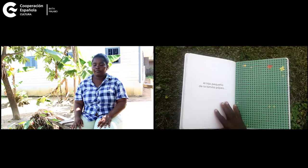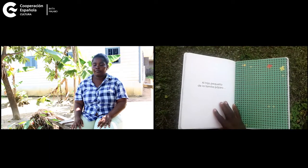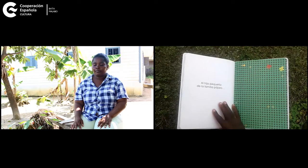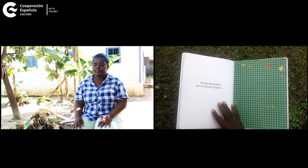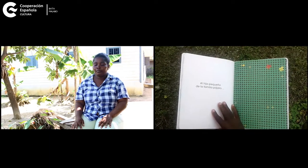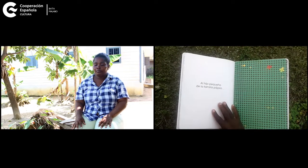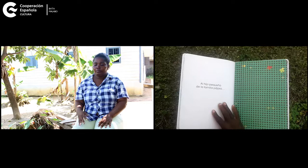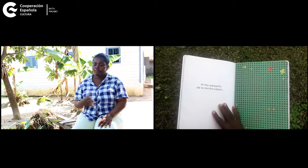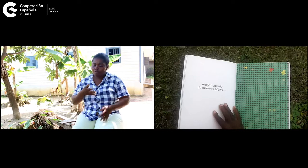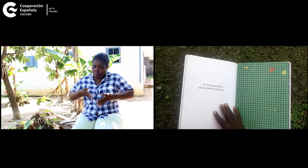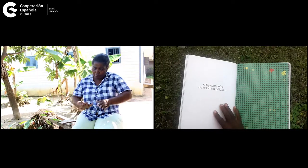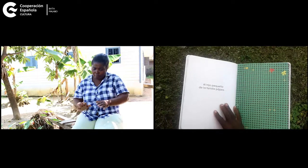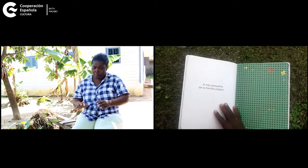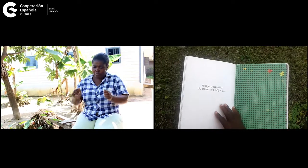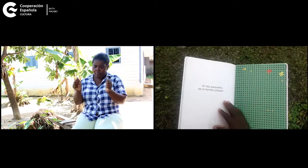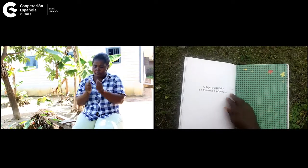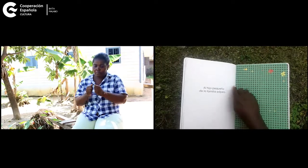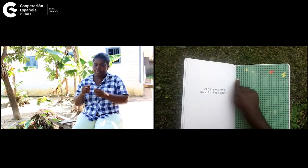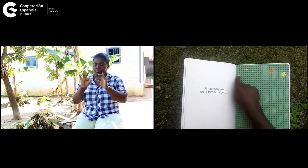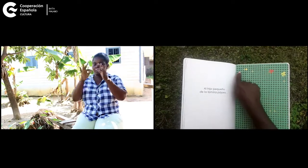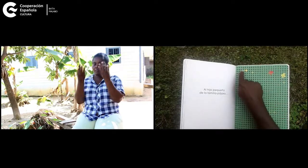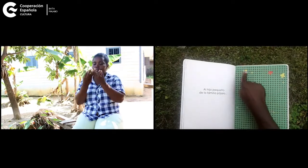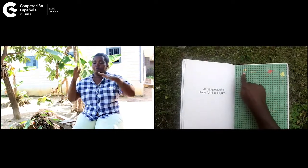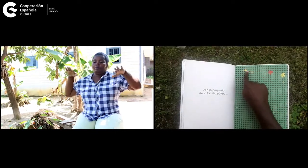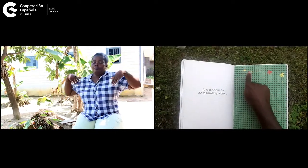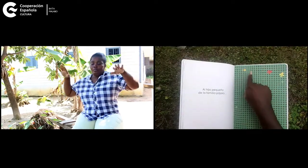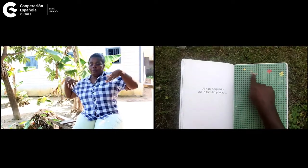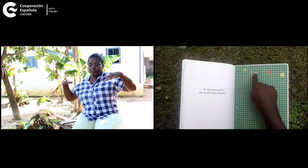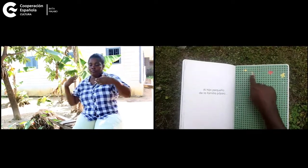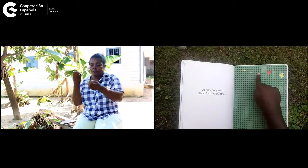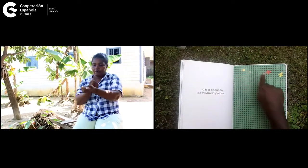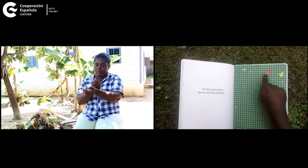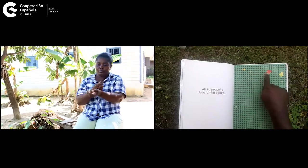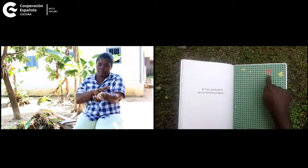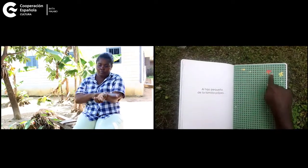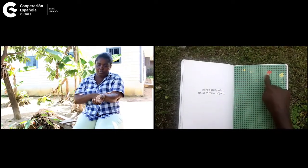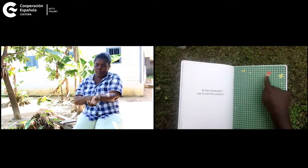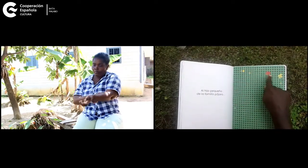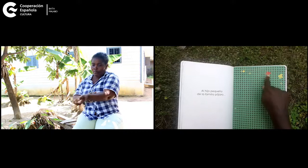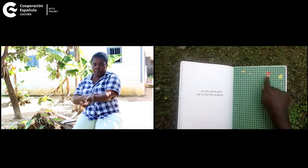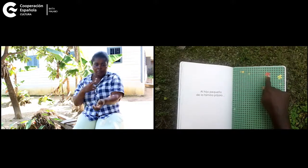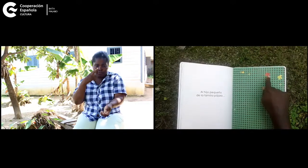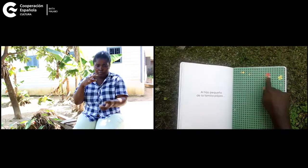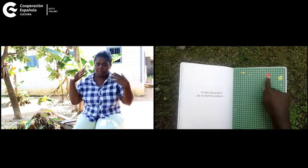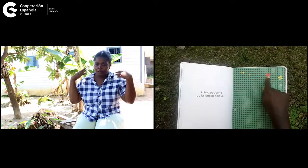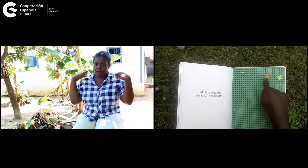Al hijo pequeño de la familia pájaro. Encontramos el amarillo, el verde. Encontramos al papá pájaro